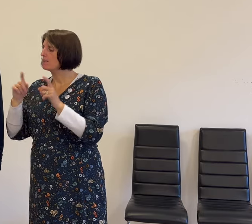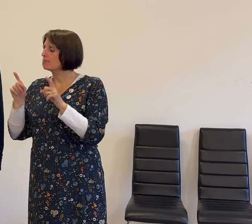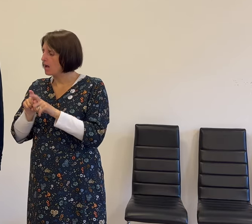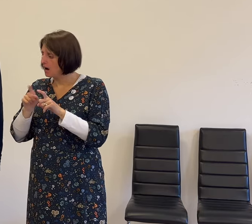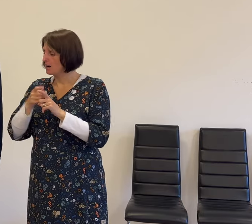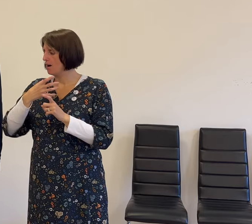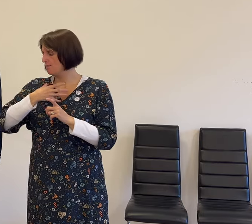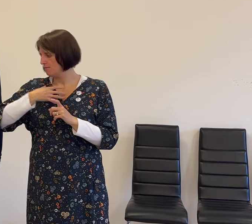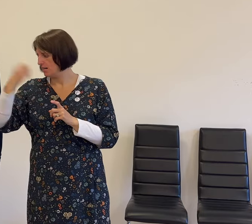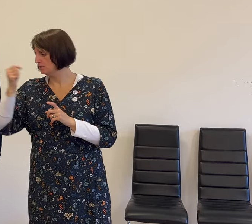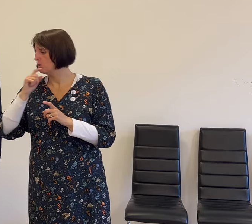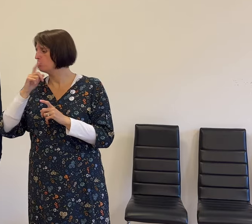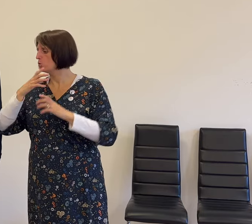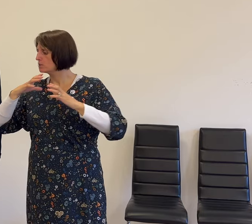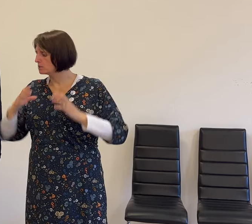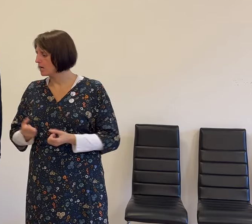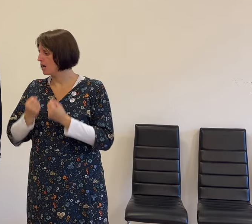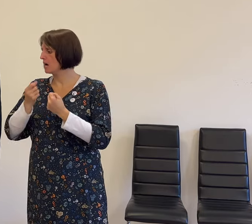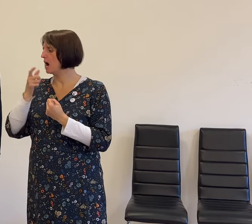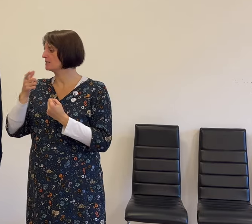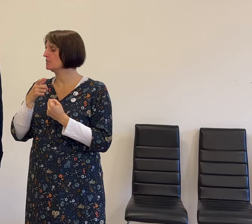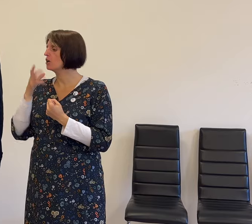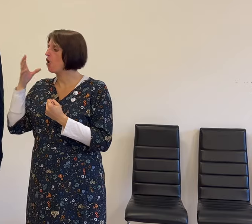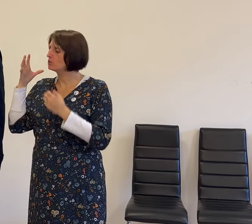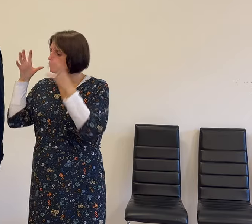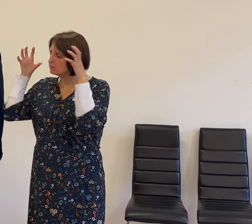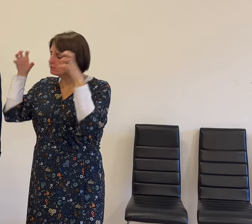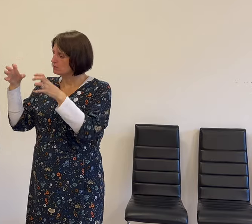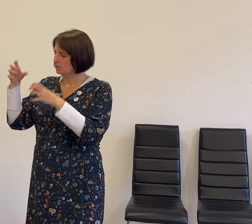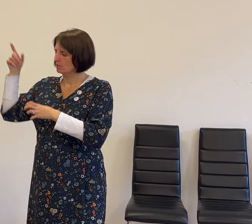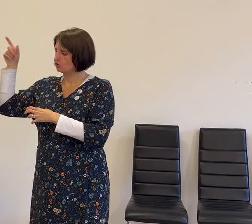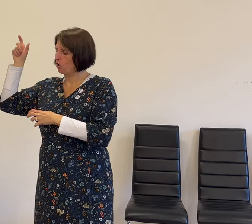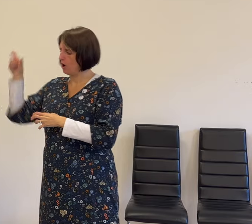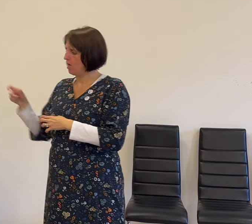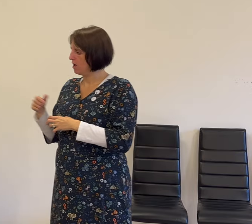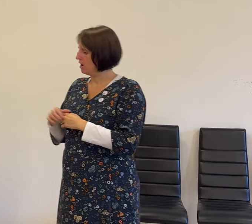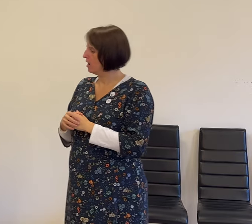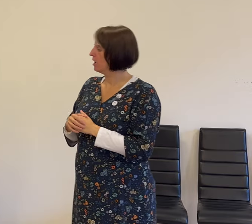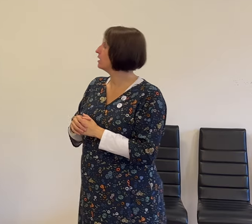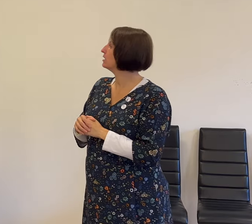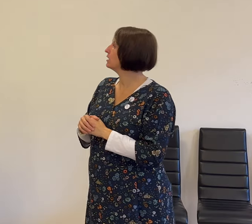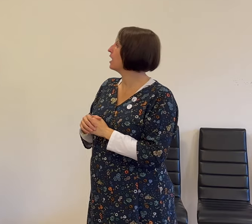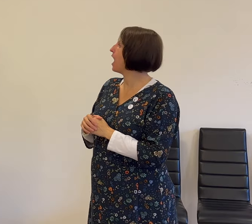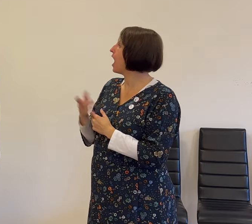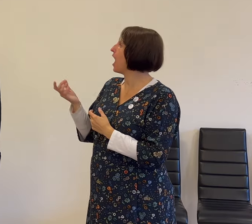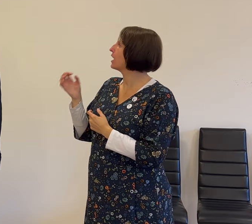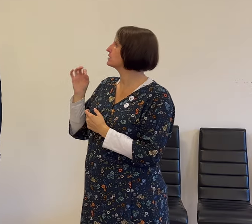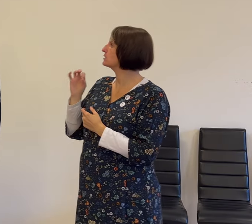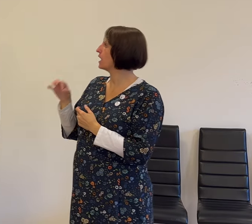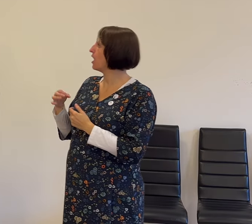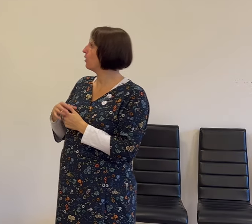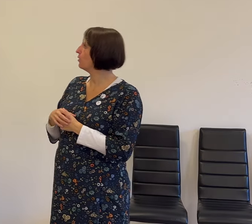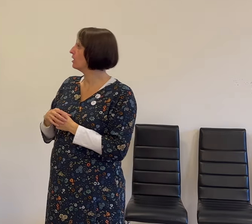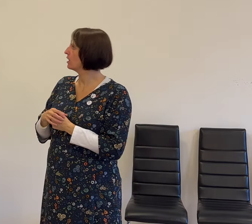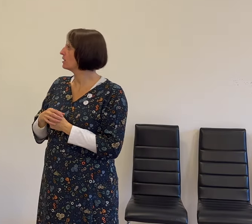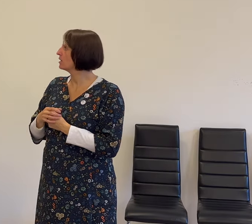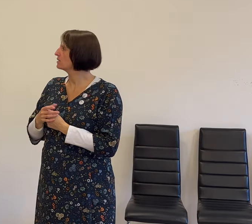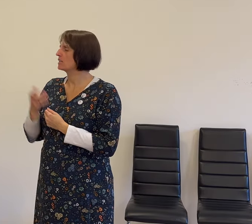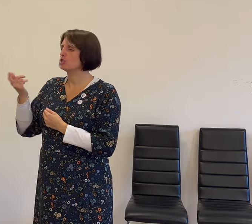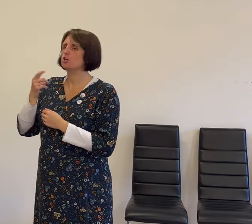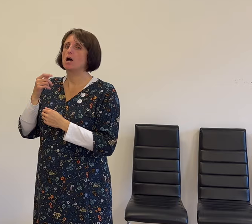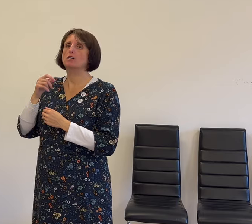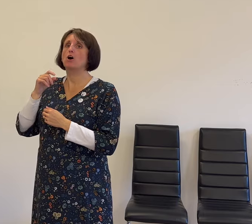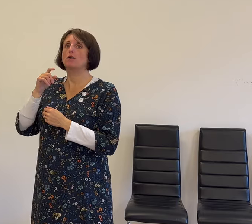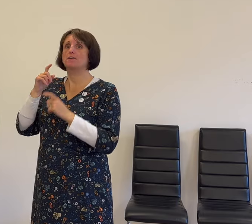toho Pelištejce. Tam to není o tom, já už ho mám přečtenýho, tam on má slabé místo, jo, jak jsem viděl,